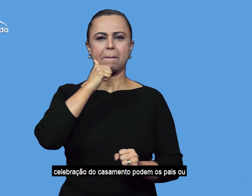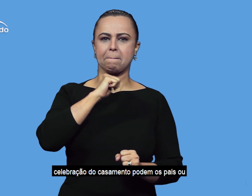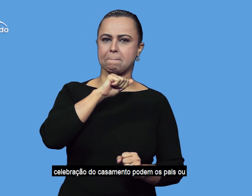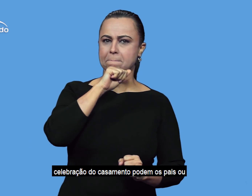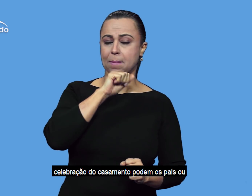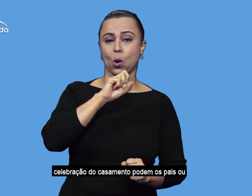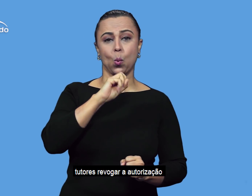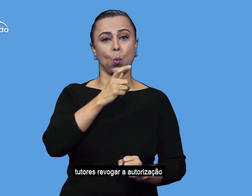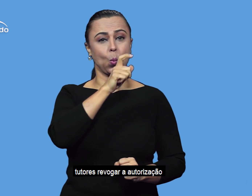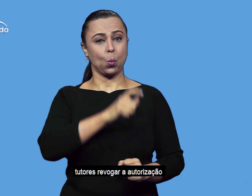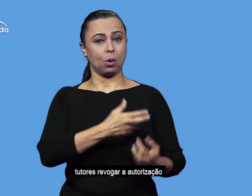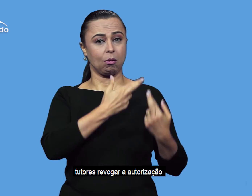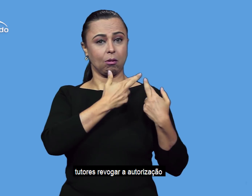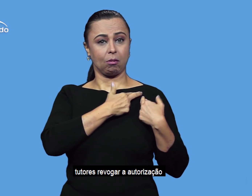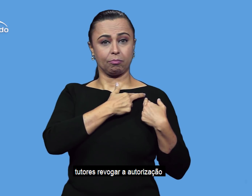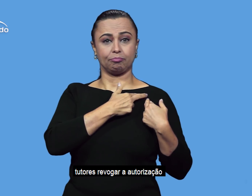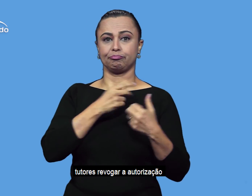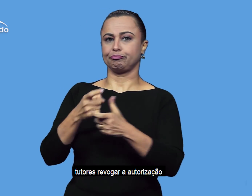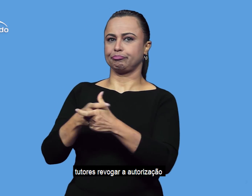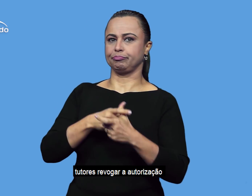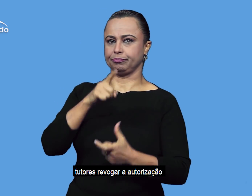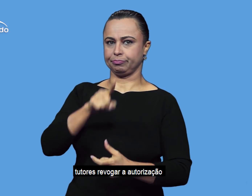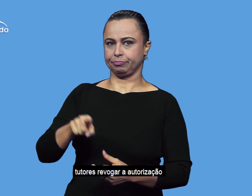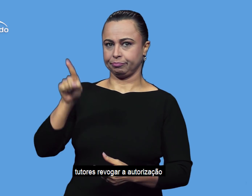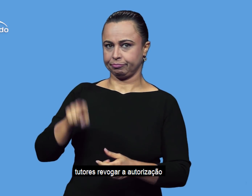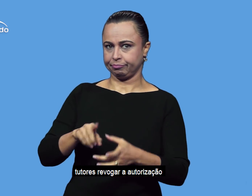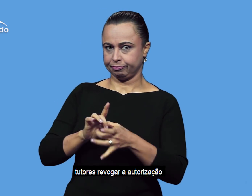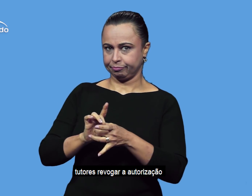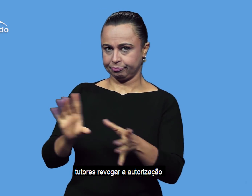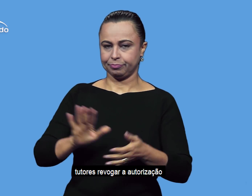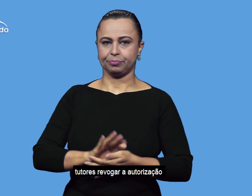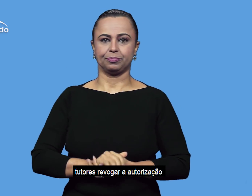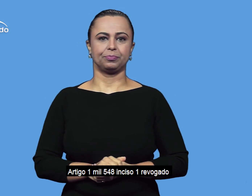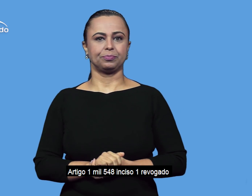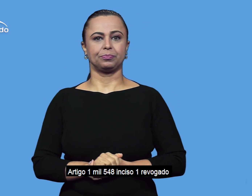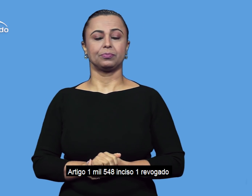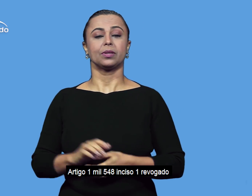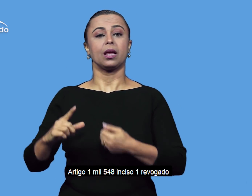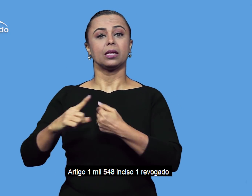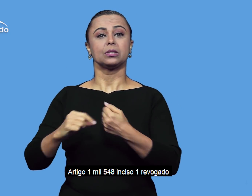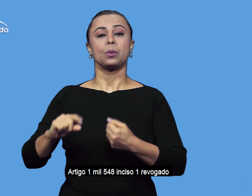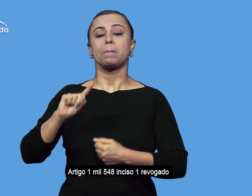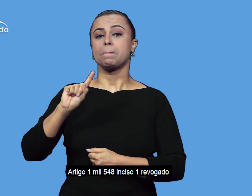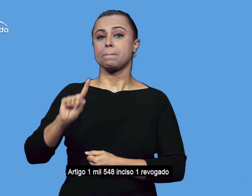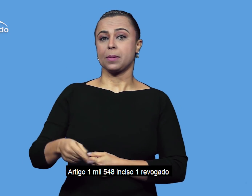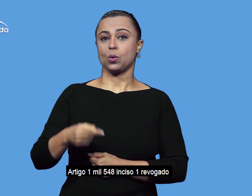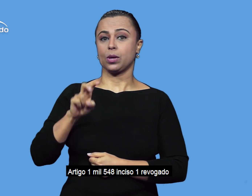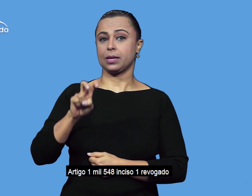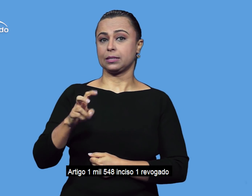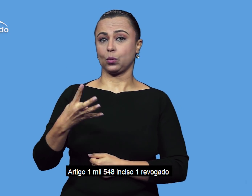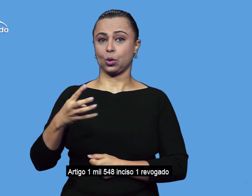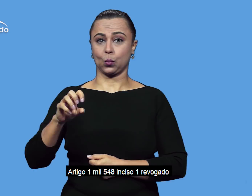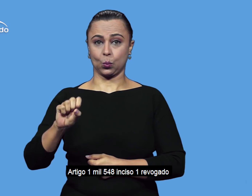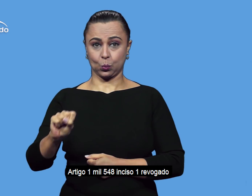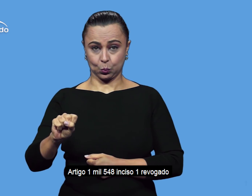tutores revogar a autorização artigo 1 mil 548